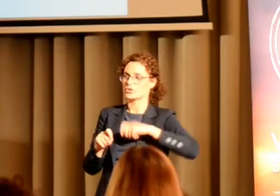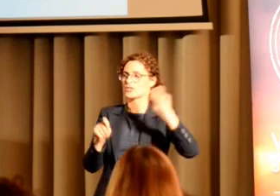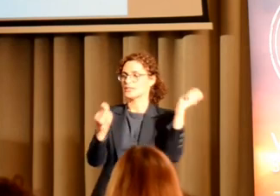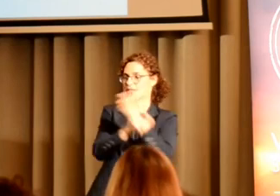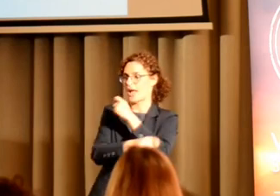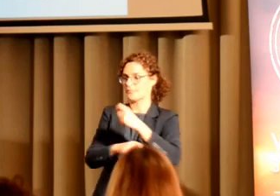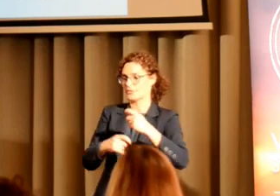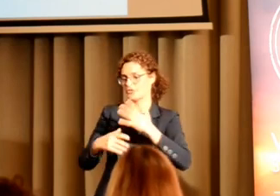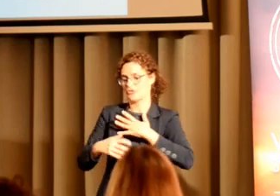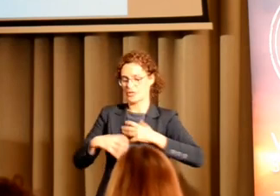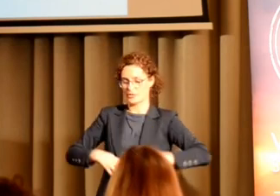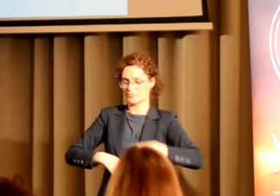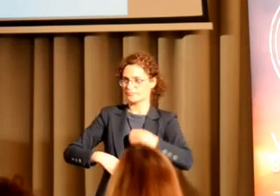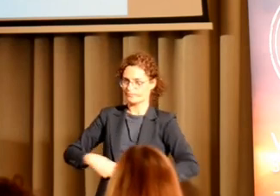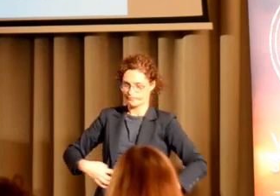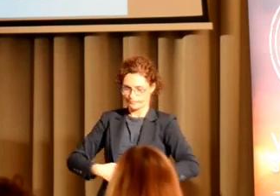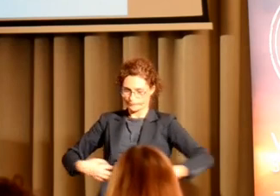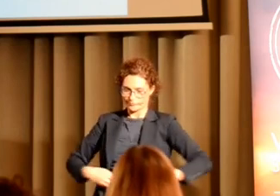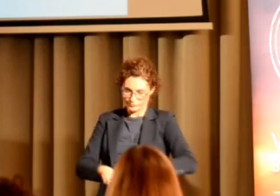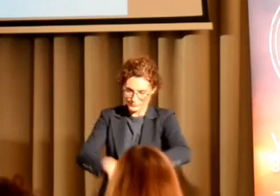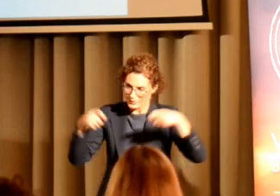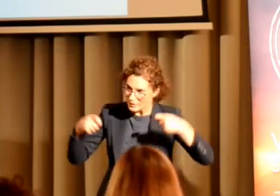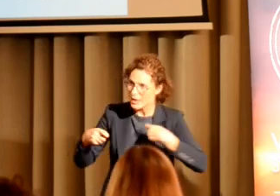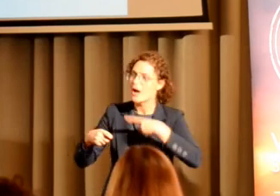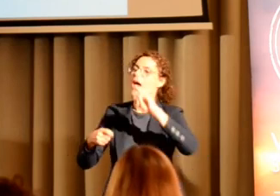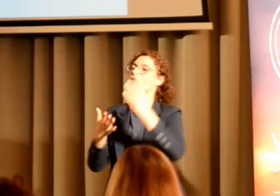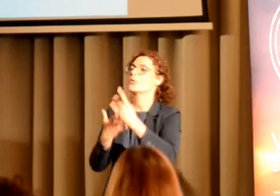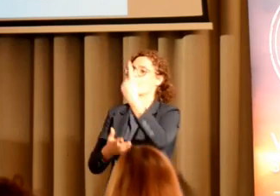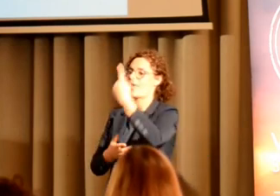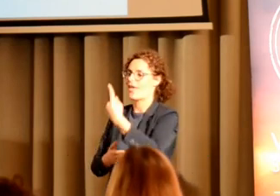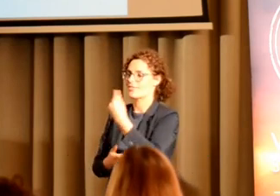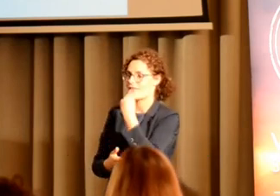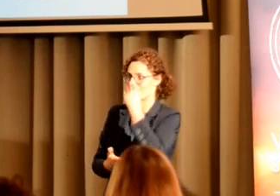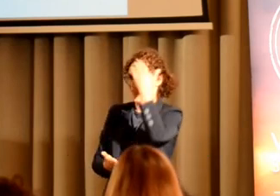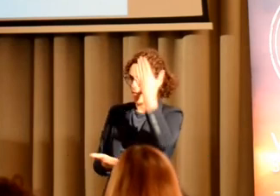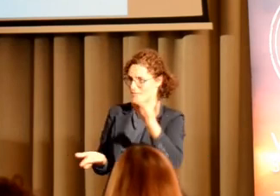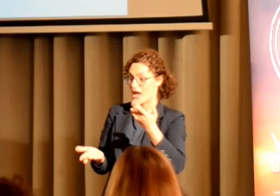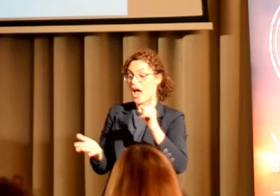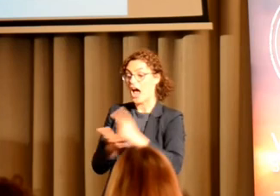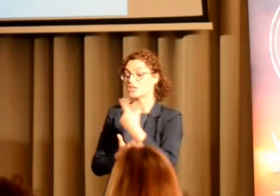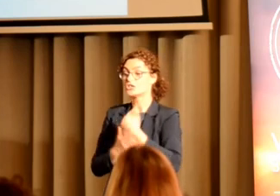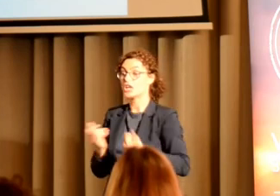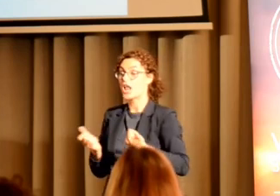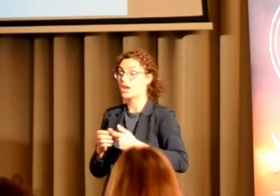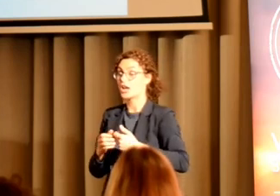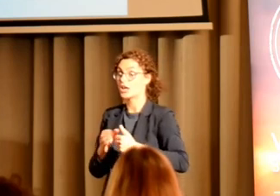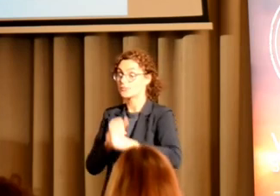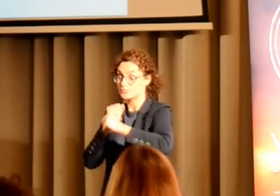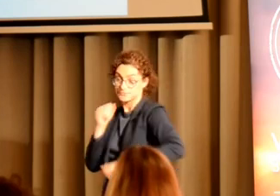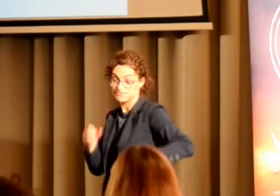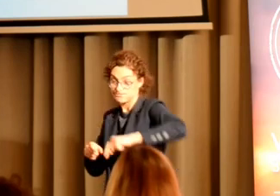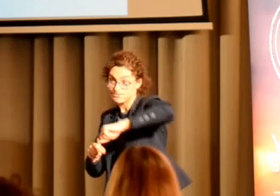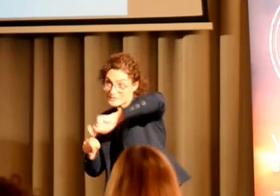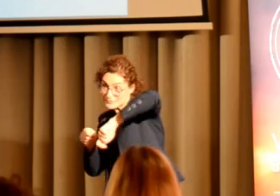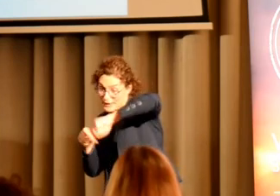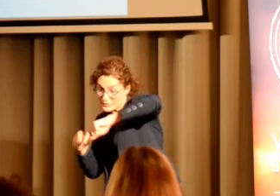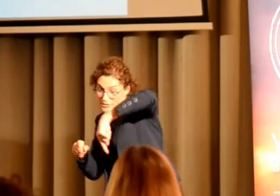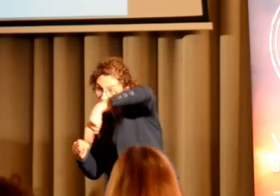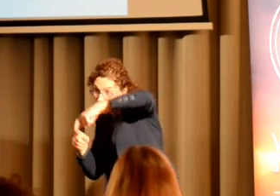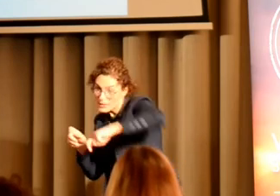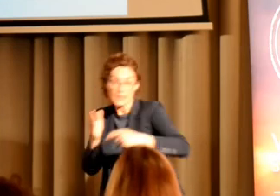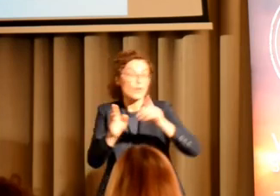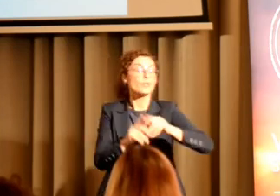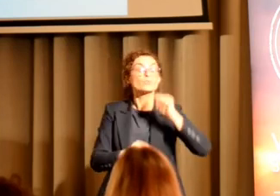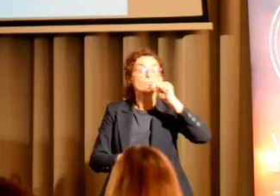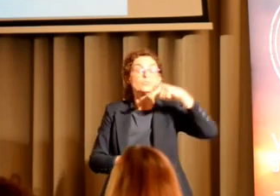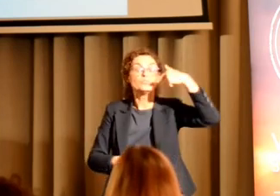rozpróć żołądek, ale wtedy będziemy mieli informację o jednym posiłku. A jeśli się skupimy na tym wspaniałym bogactwie informacji,